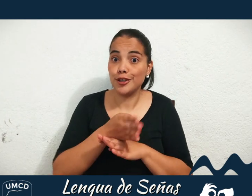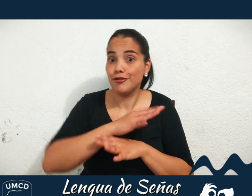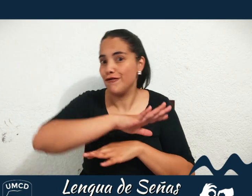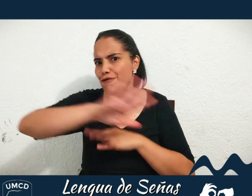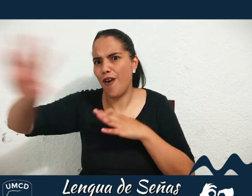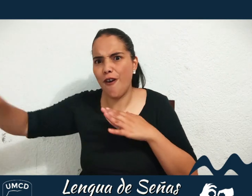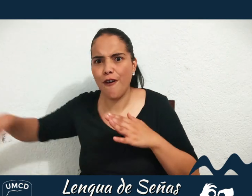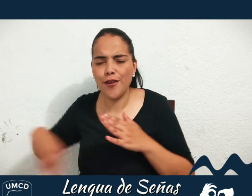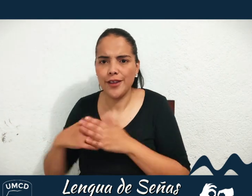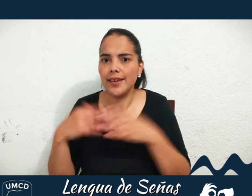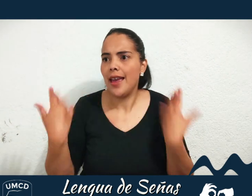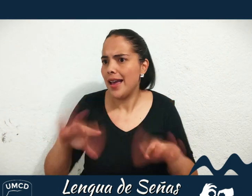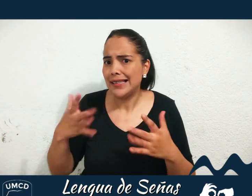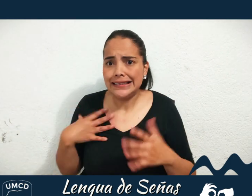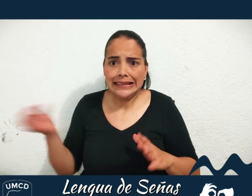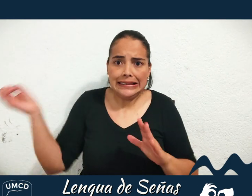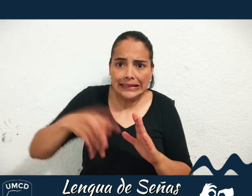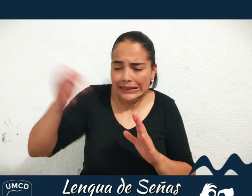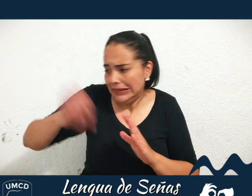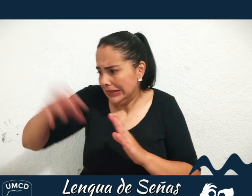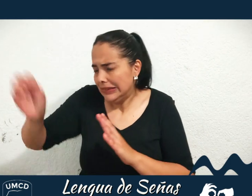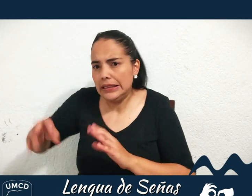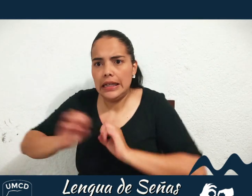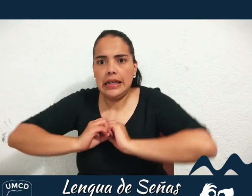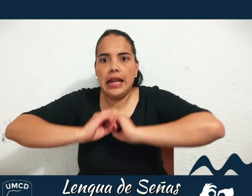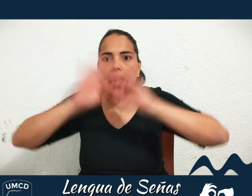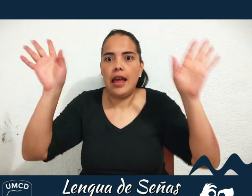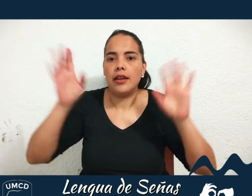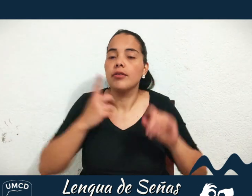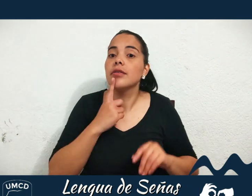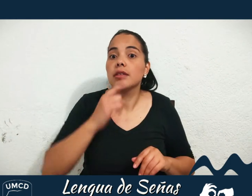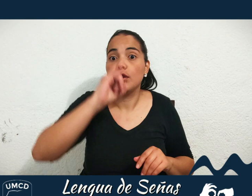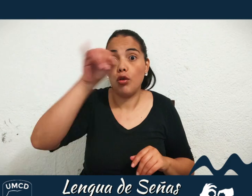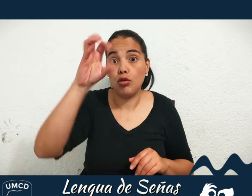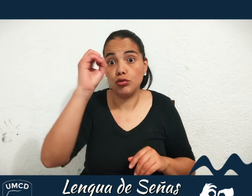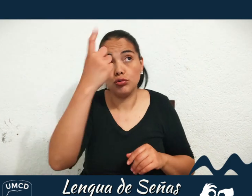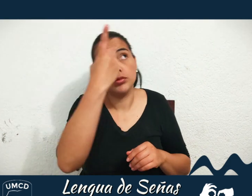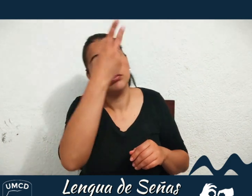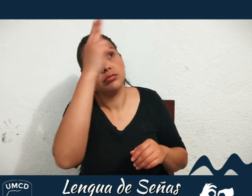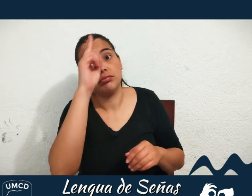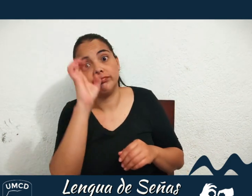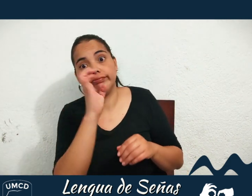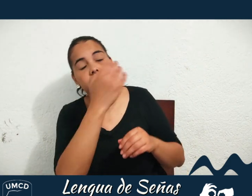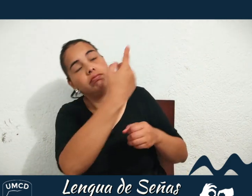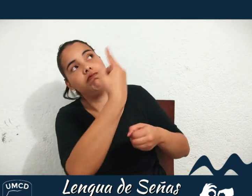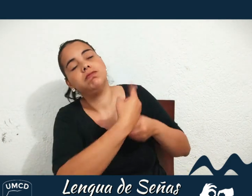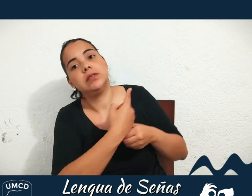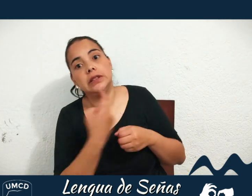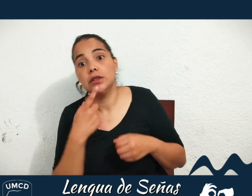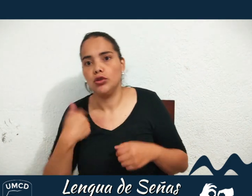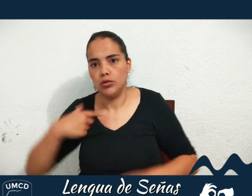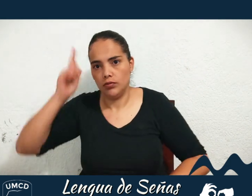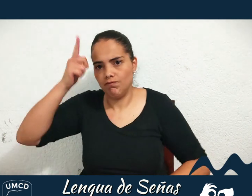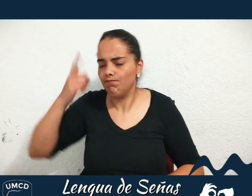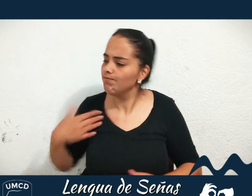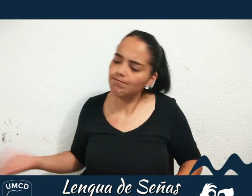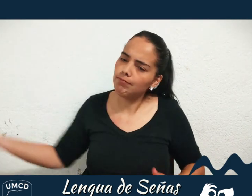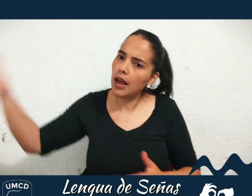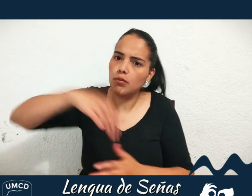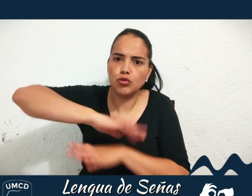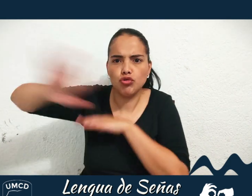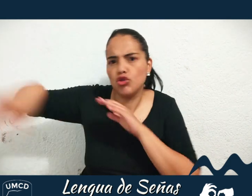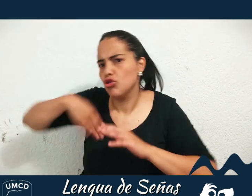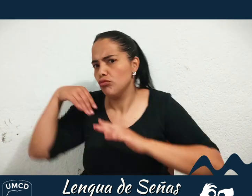Ya todo se estaba preparando. Josué había entendido claramente lo que Dios quería que haga. Él iba a liderar al pueblo de Israel